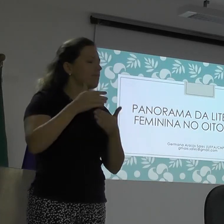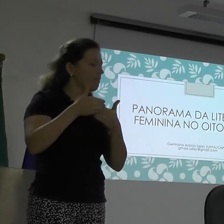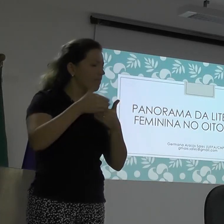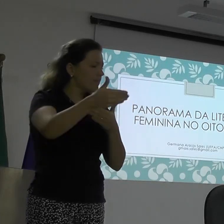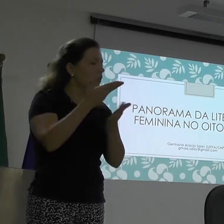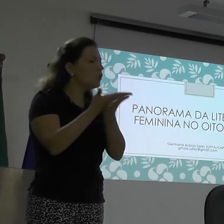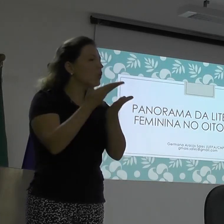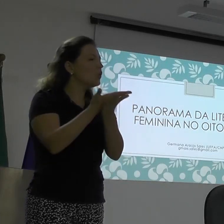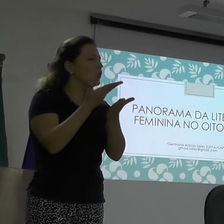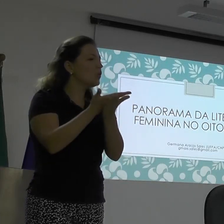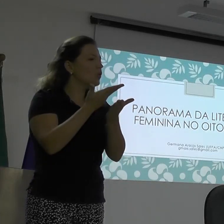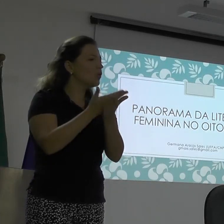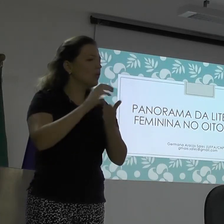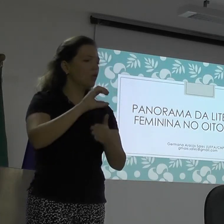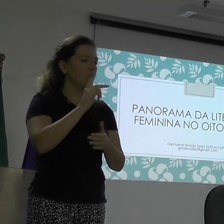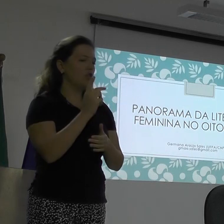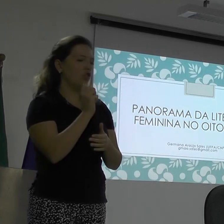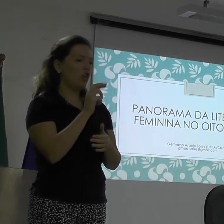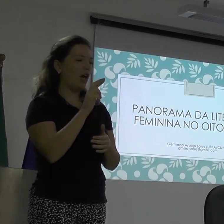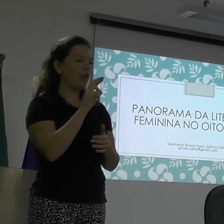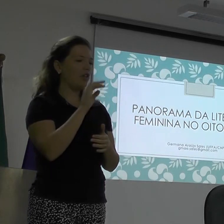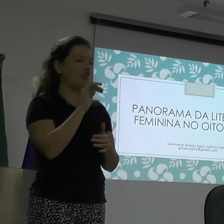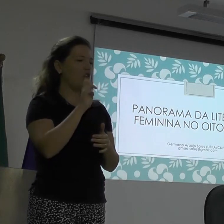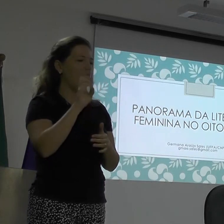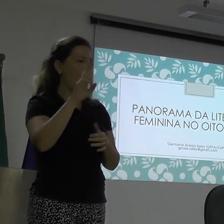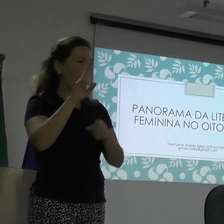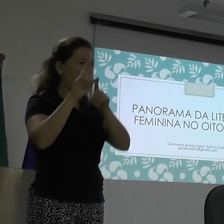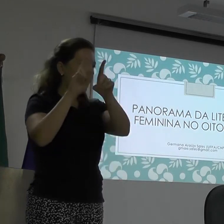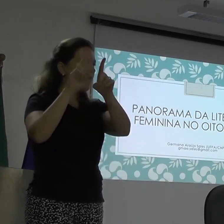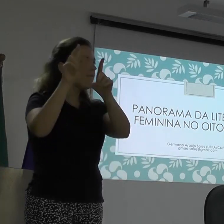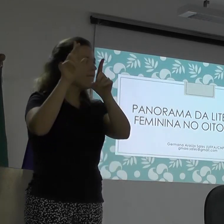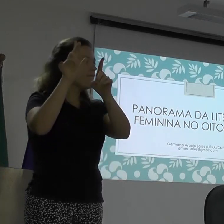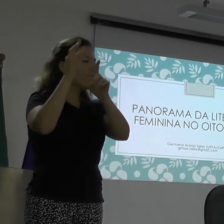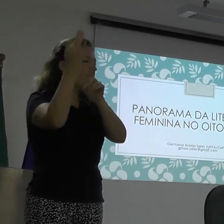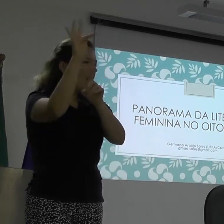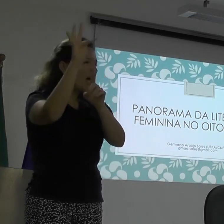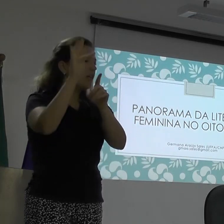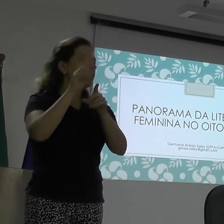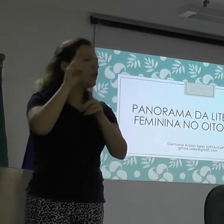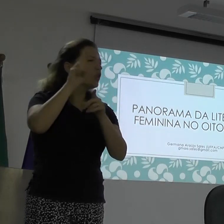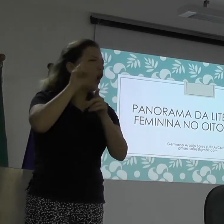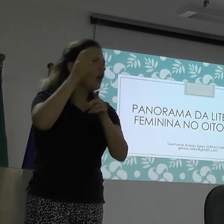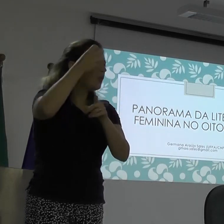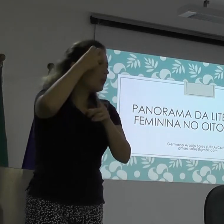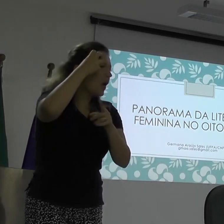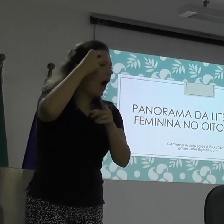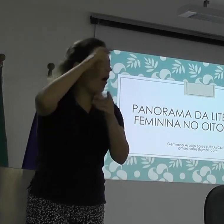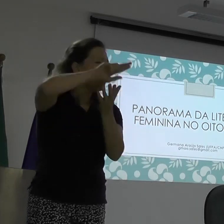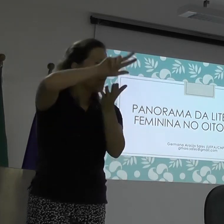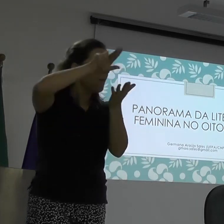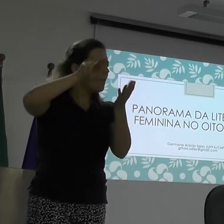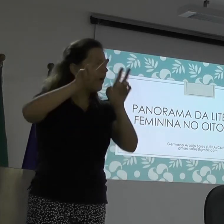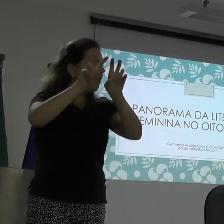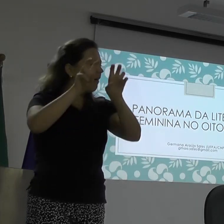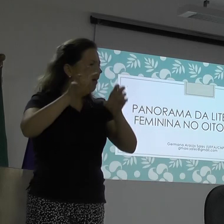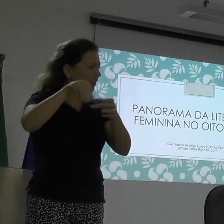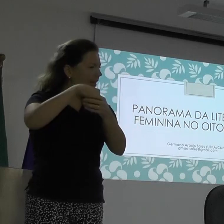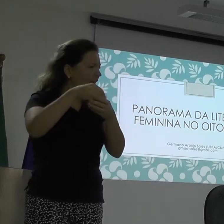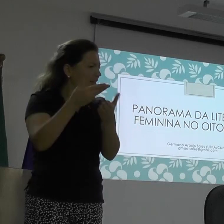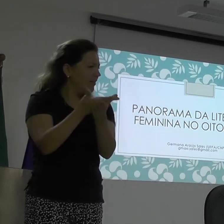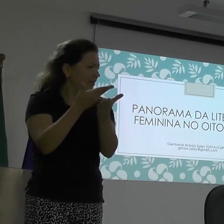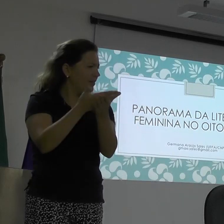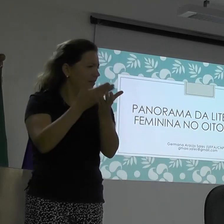começaram os estudos de Chartier na França sobre a história cultural e toda aquela questão da